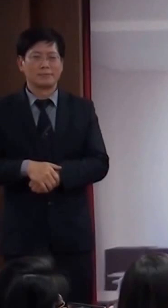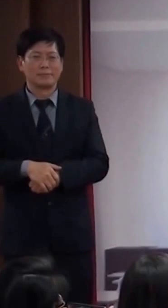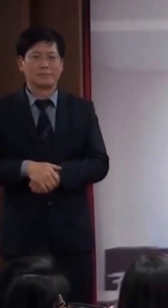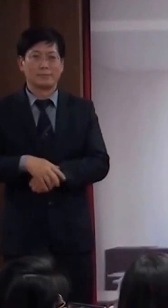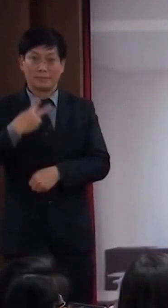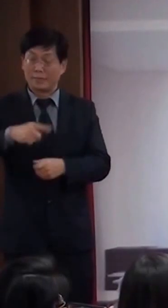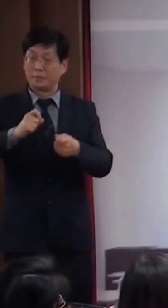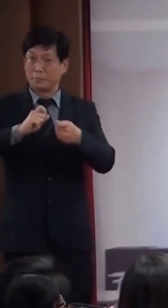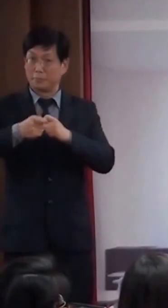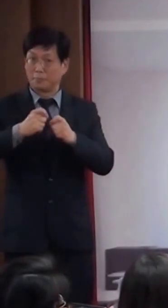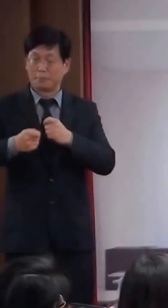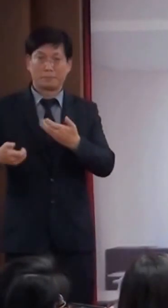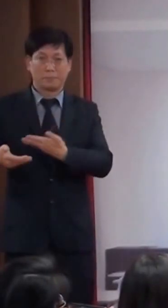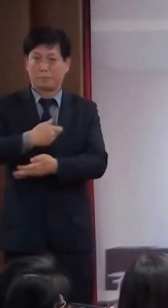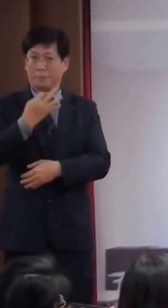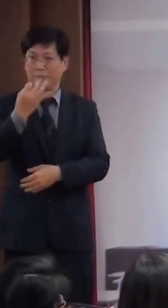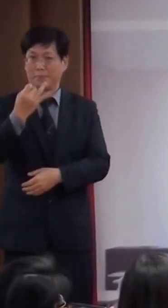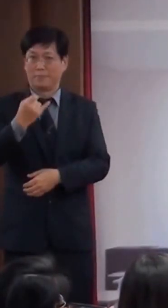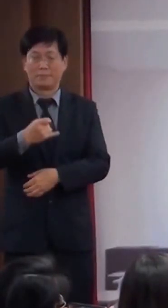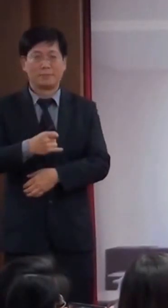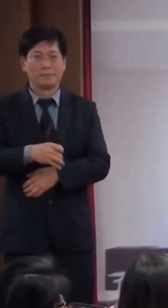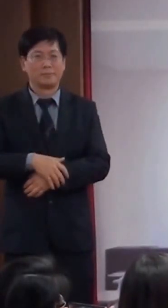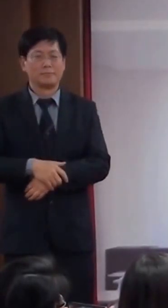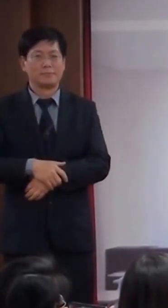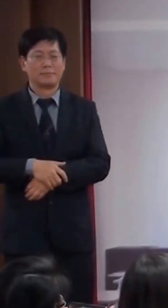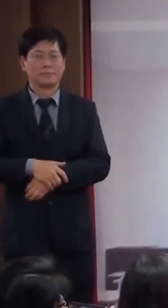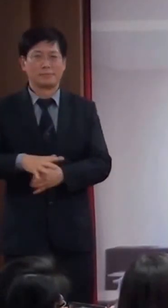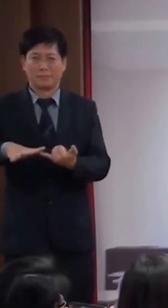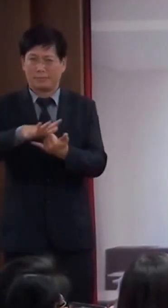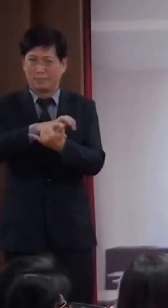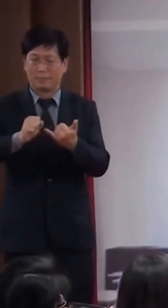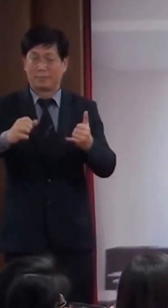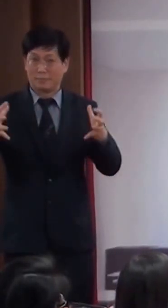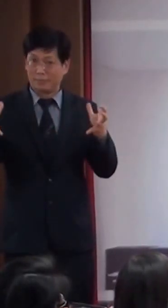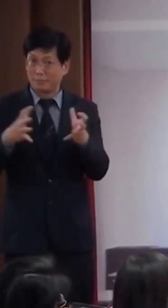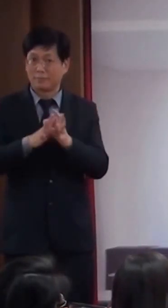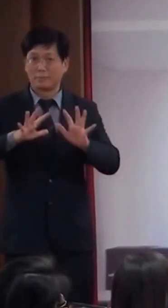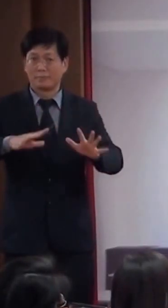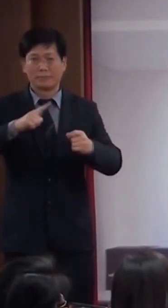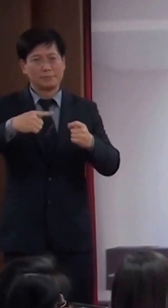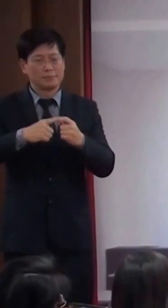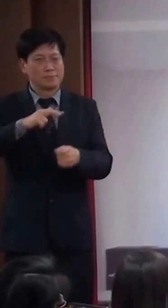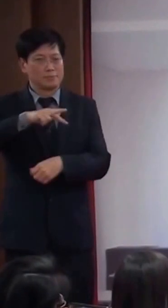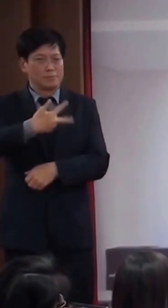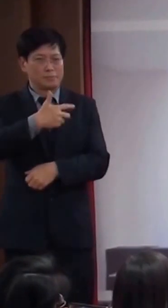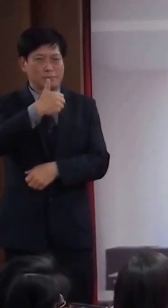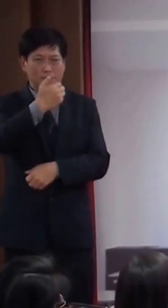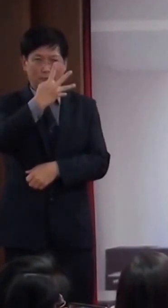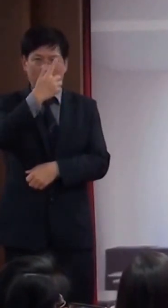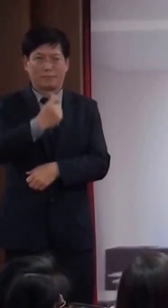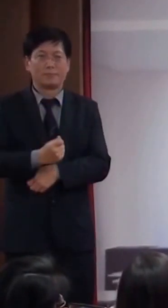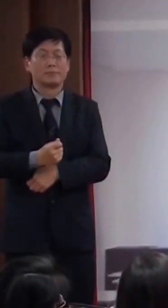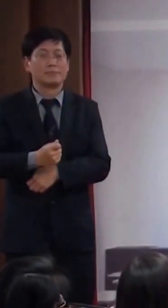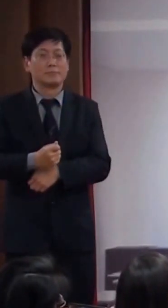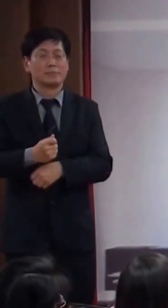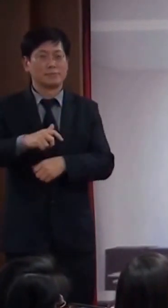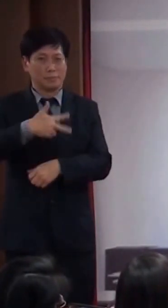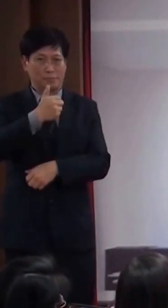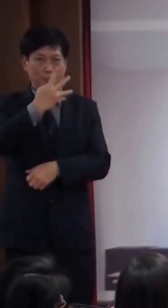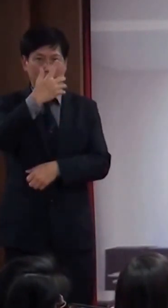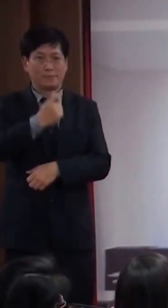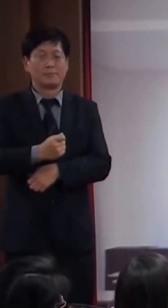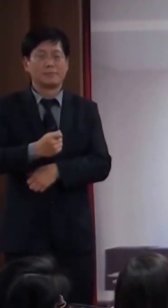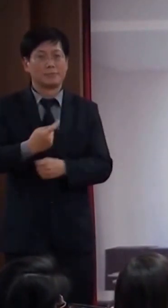在税额上面呢全部呢全国呢今年是大概754亿。好，